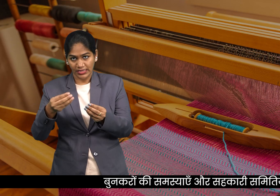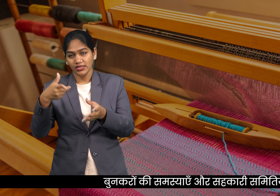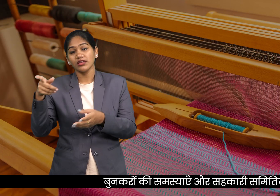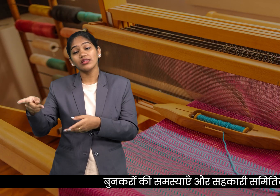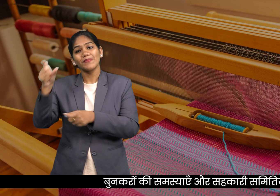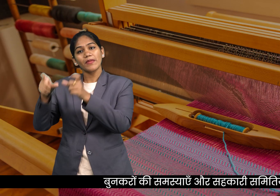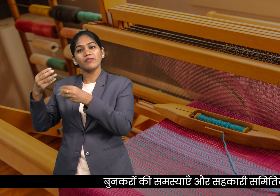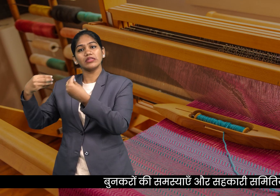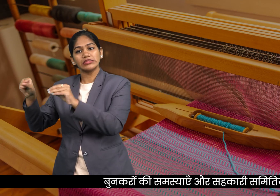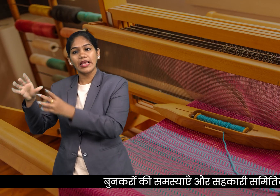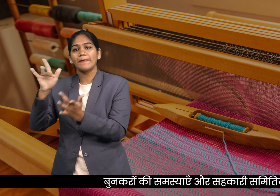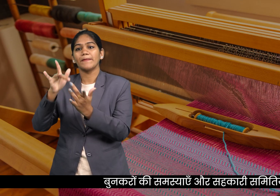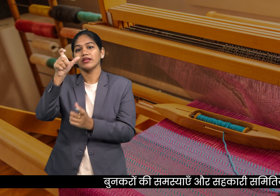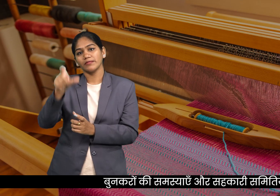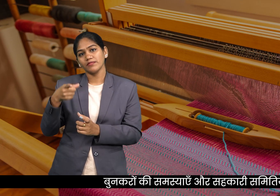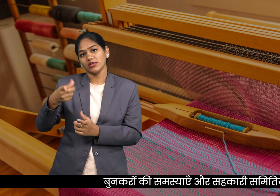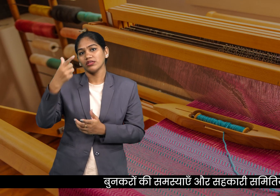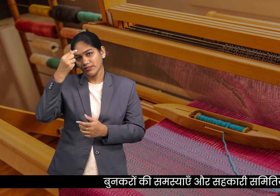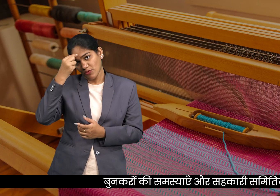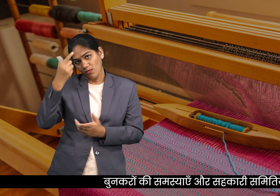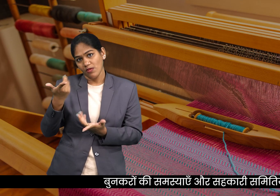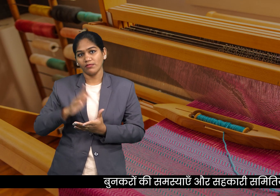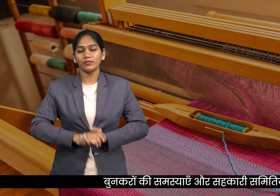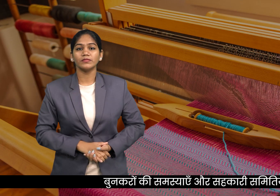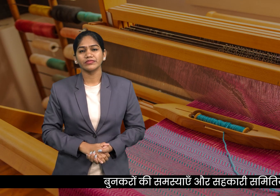बुनकरों की समस्याएं और सहकारी समितियां।